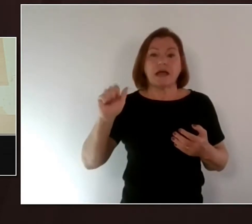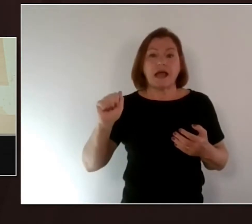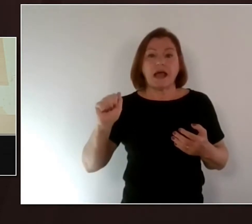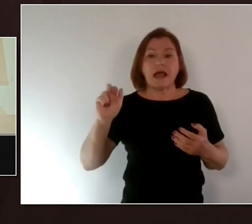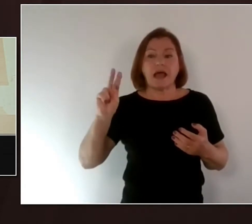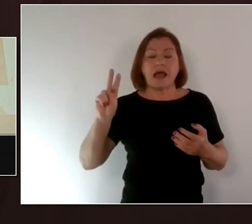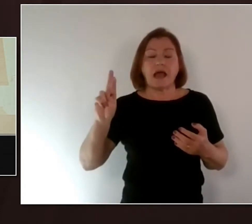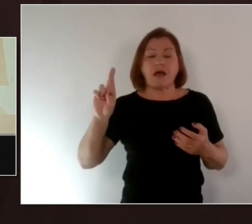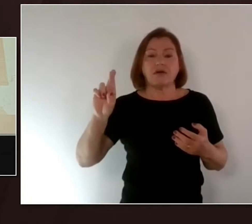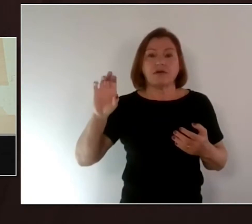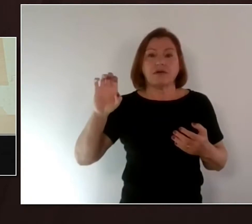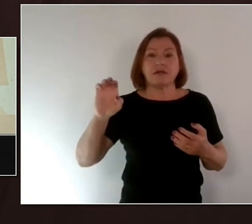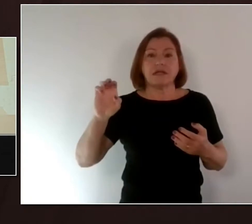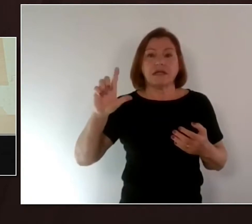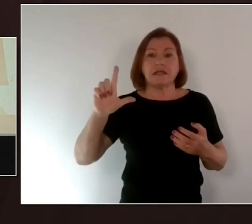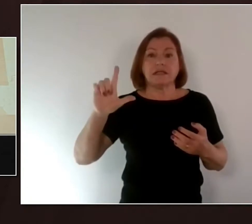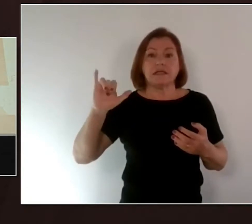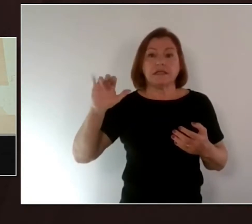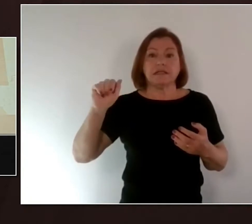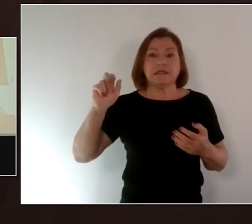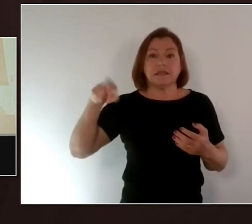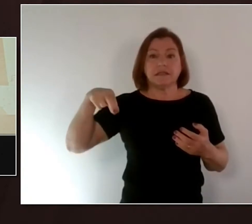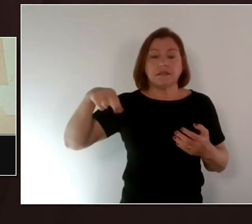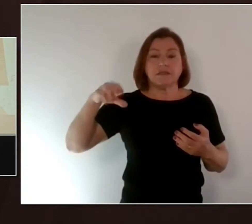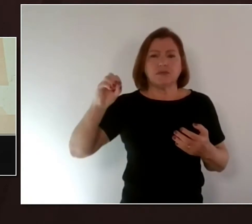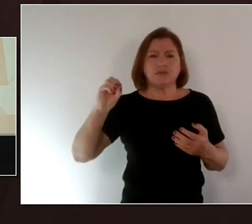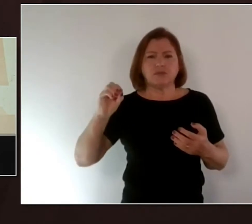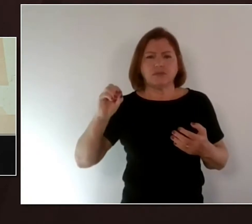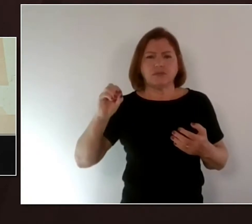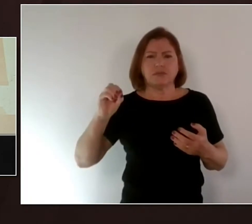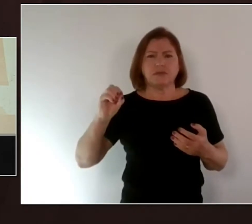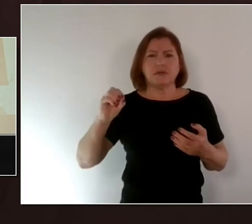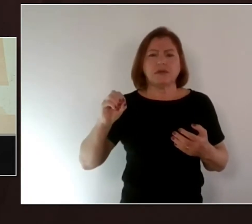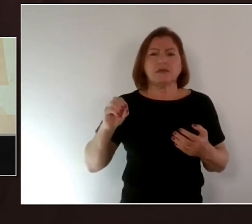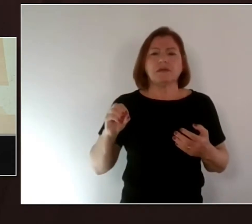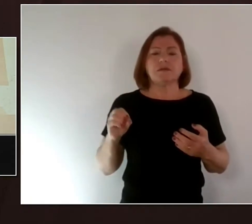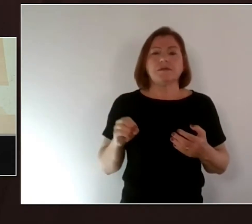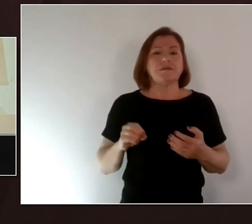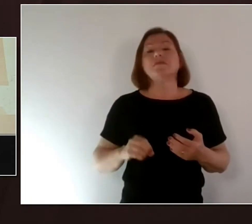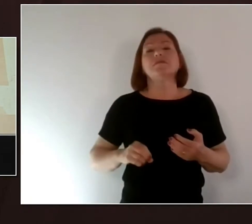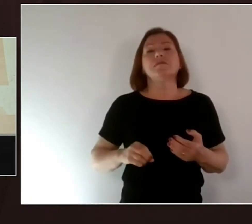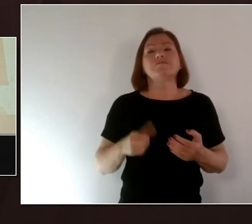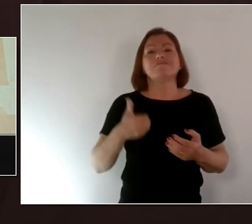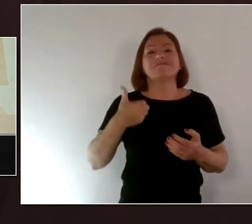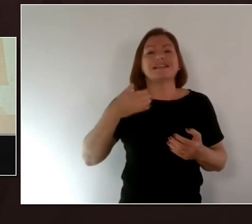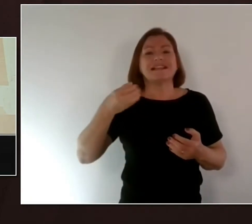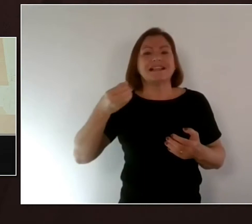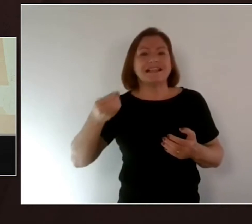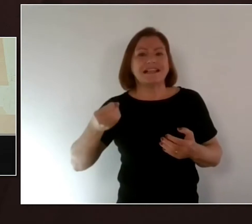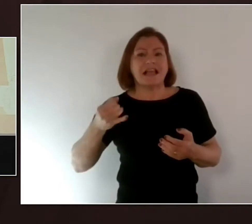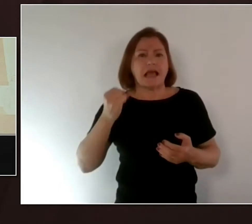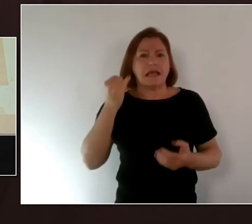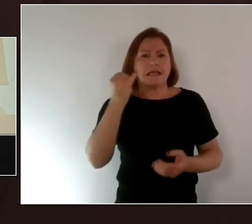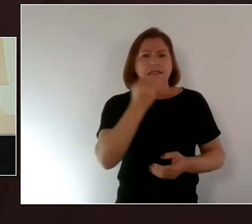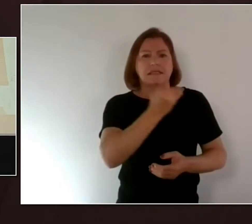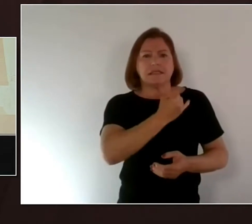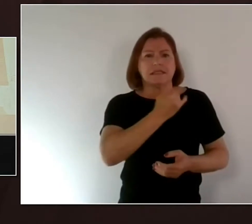Diocleciano. São 10 imperadores que promoveram 10